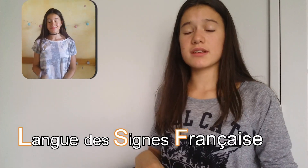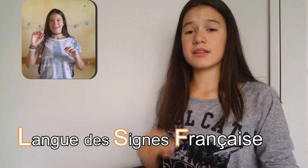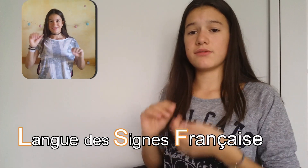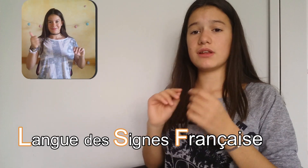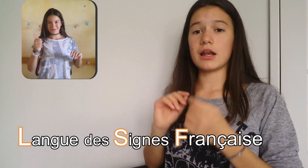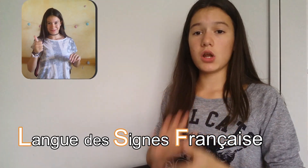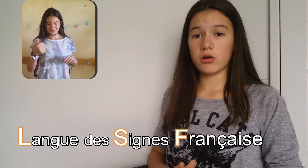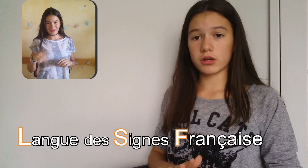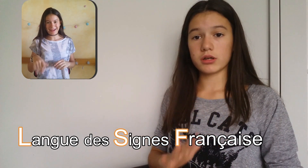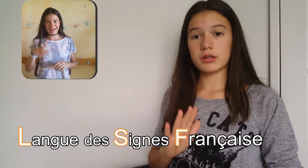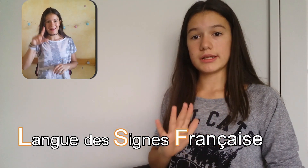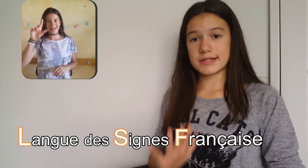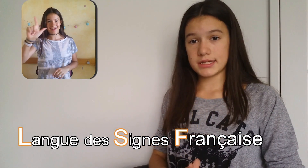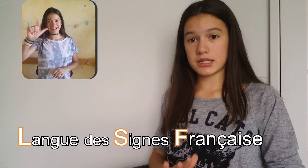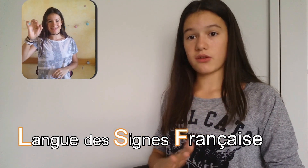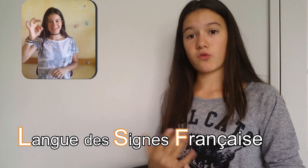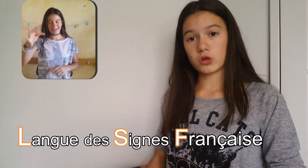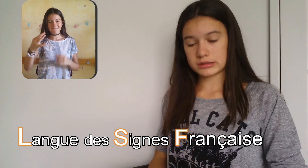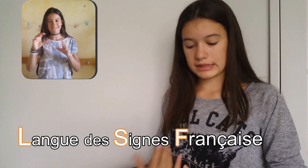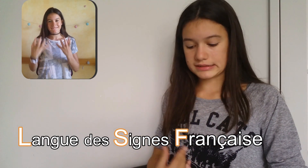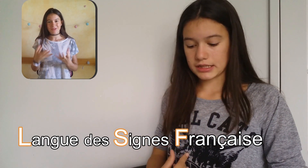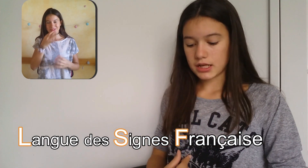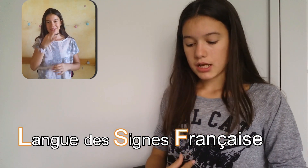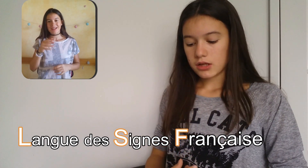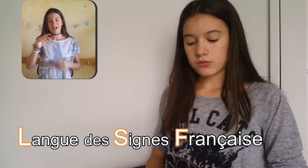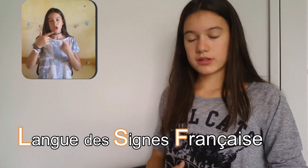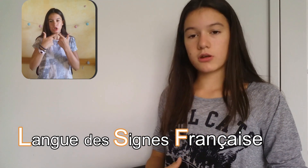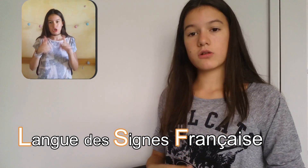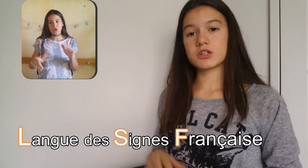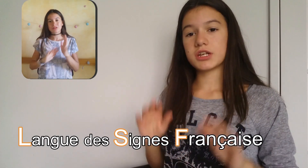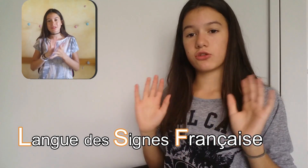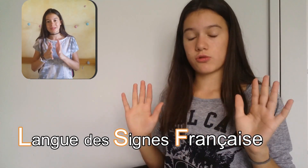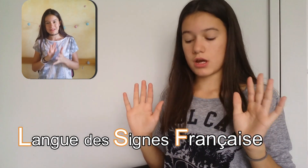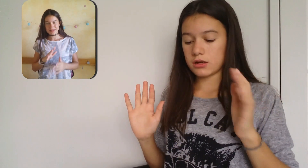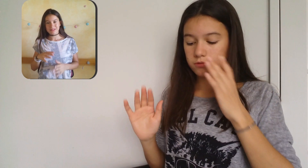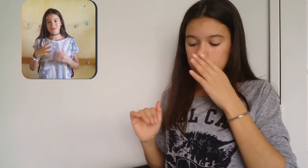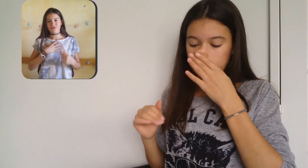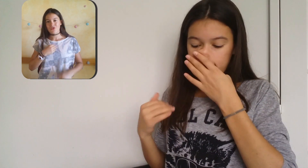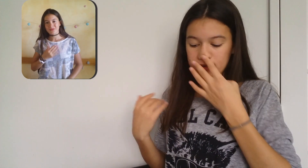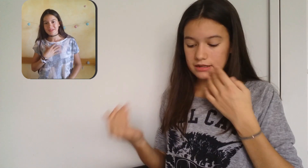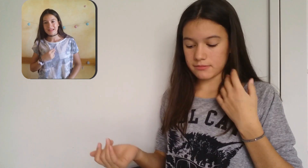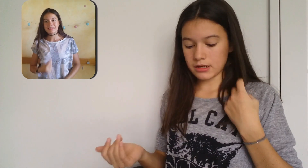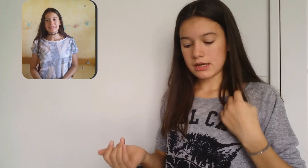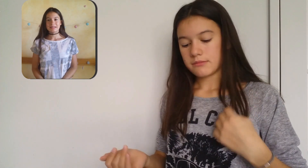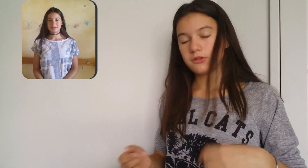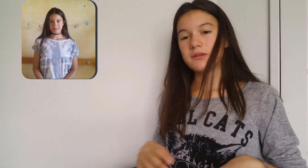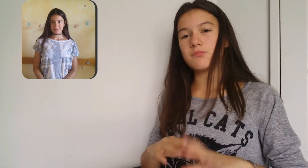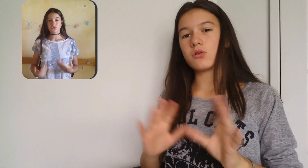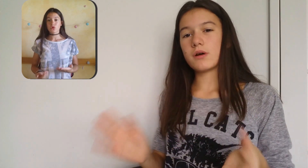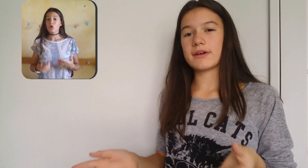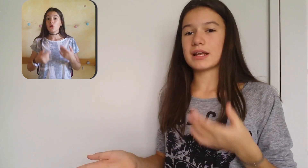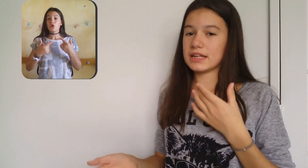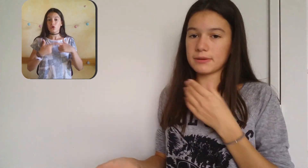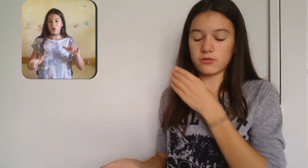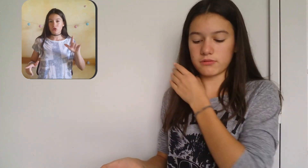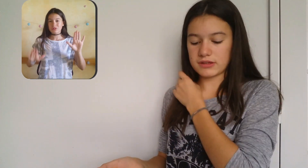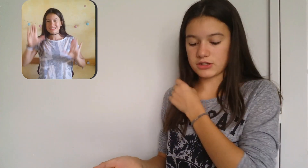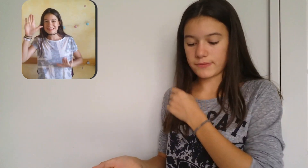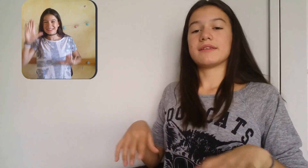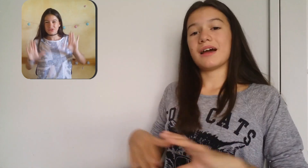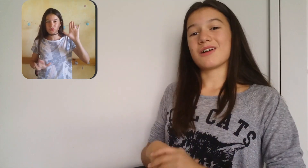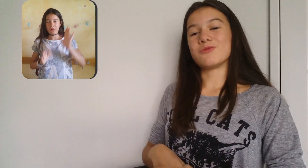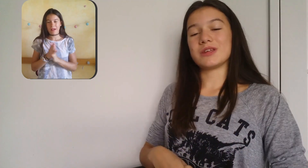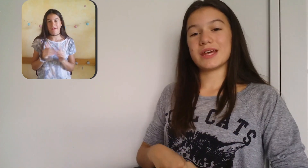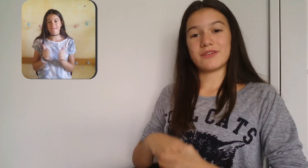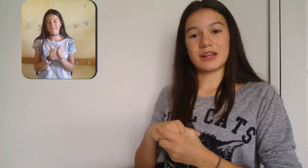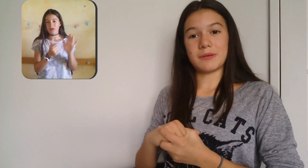Donc déjà, ça signifie la langue des signes française. Donc c'est une langue gestuelle, donc qui se fait avec les mains, mais aussi beaucoup avec l'expression du visage.